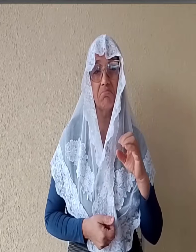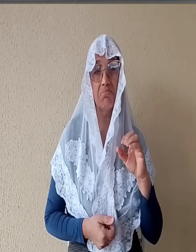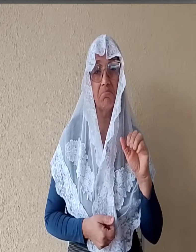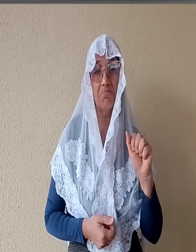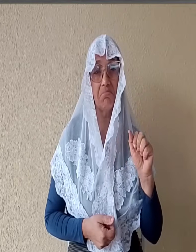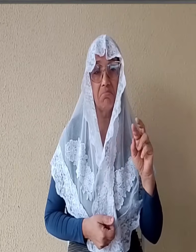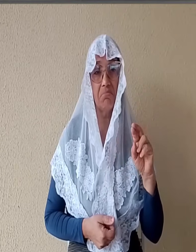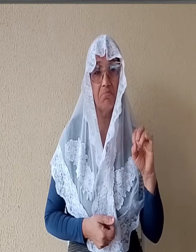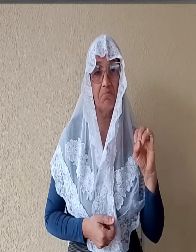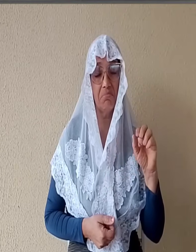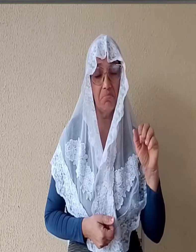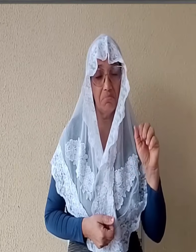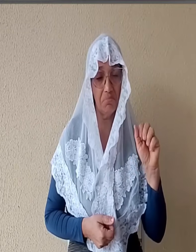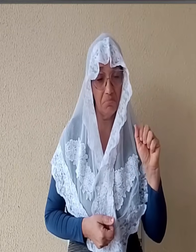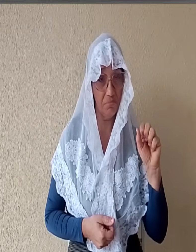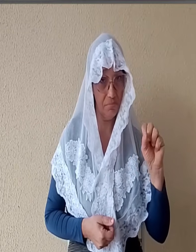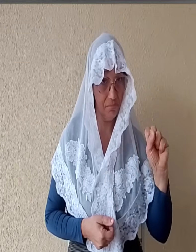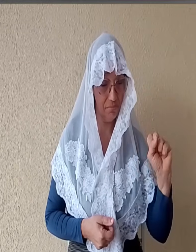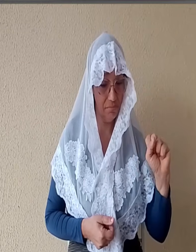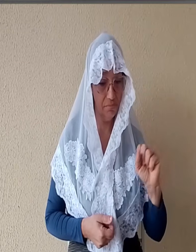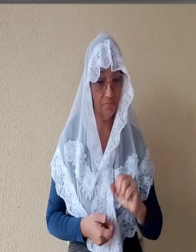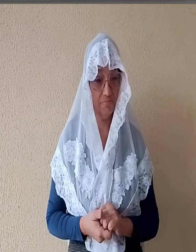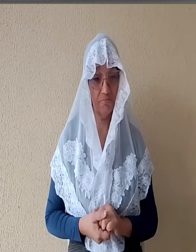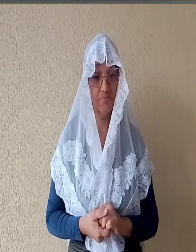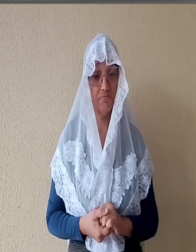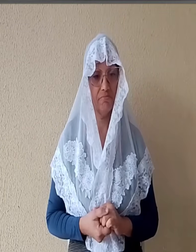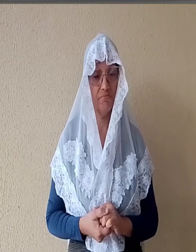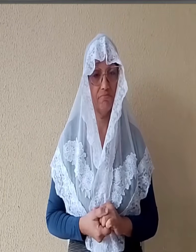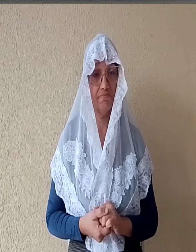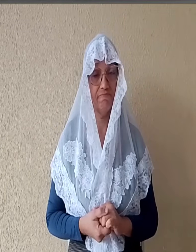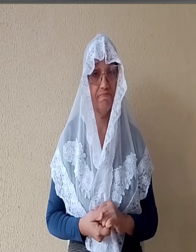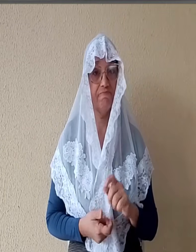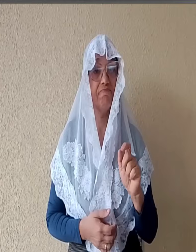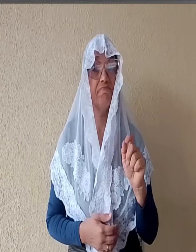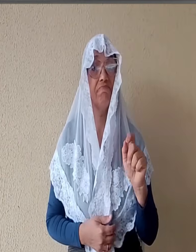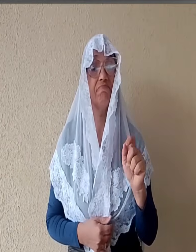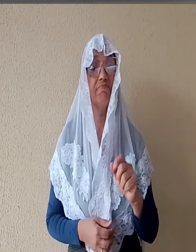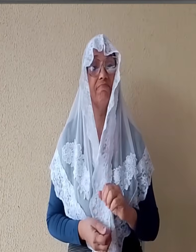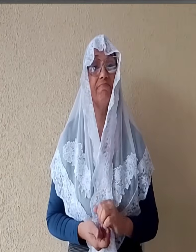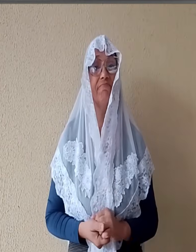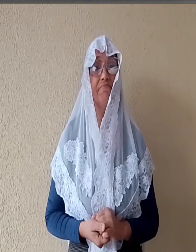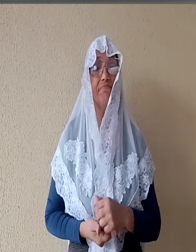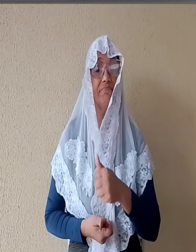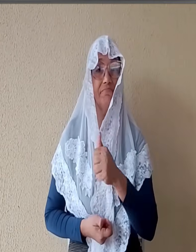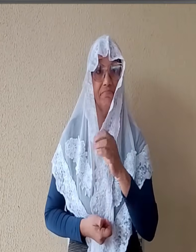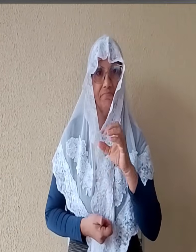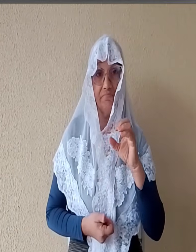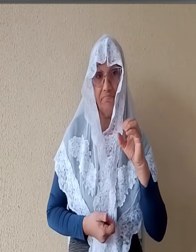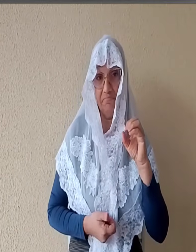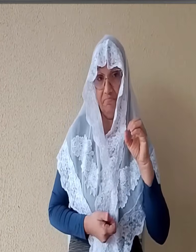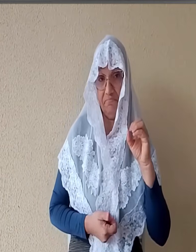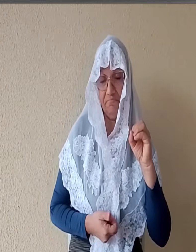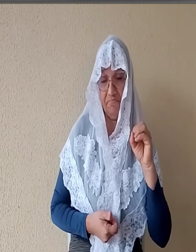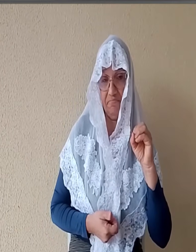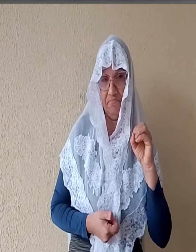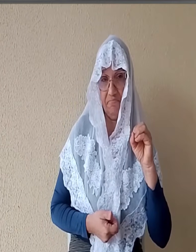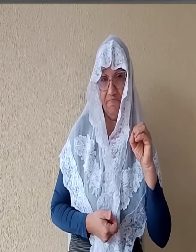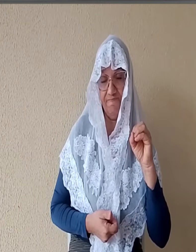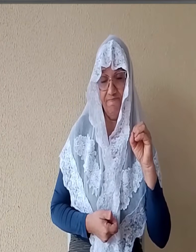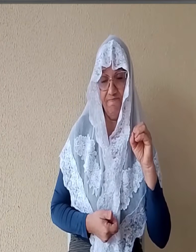irmão, que às vezes o Senhor não falava há mais de 400 anos. Porque quando ele teve